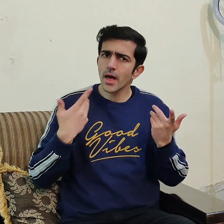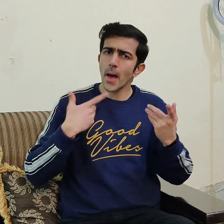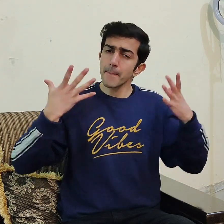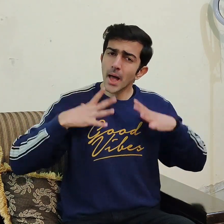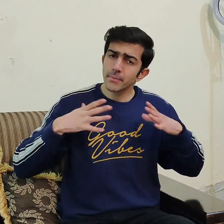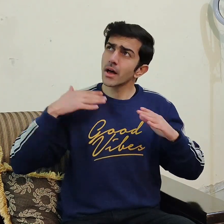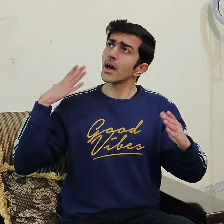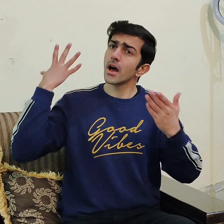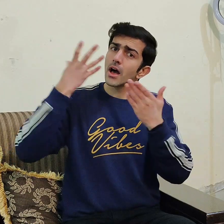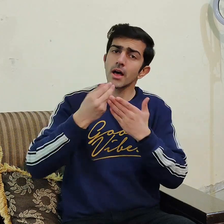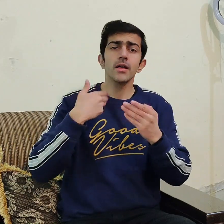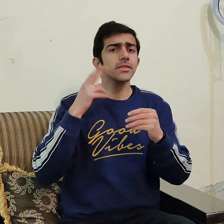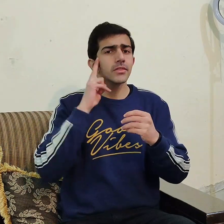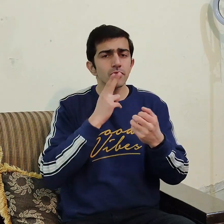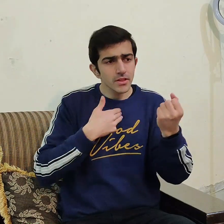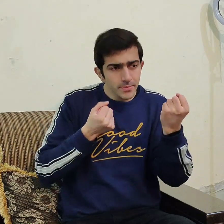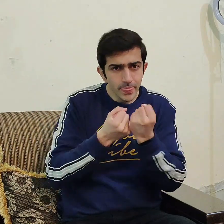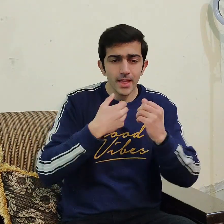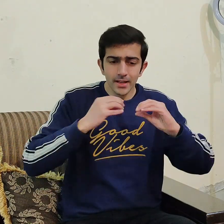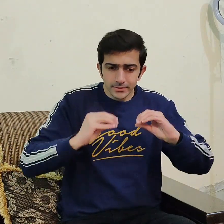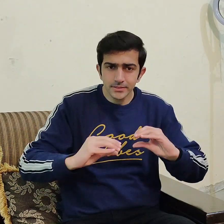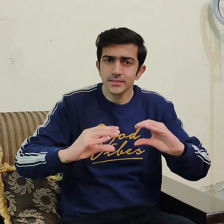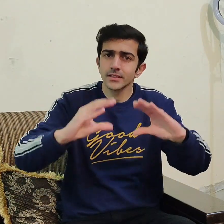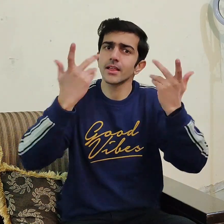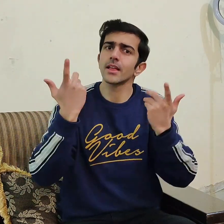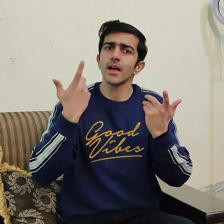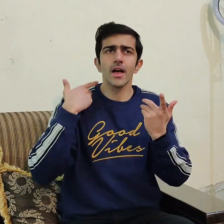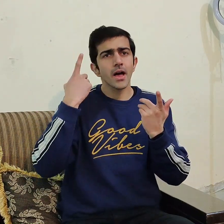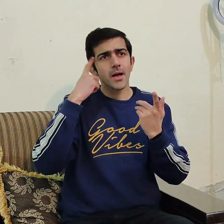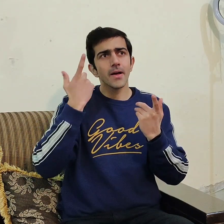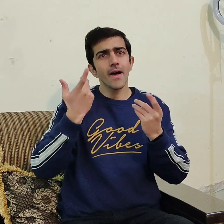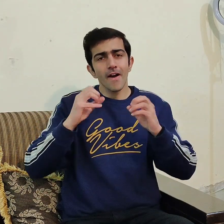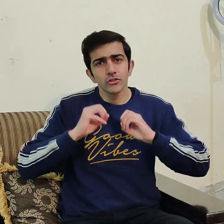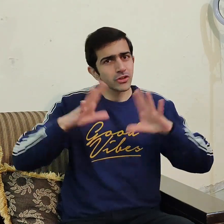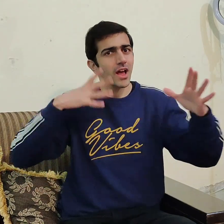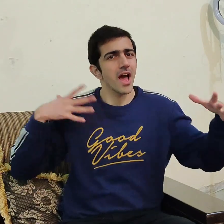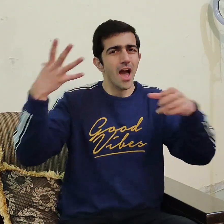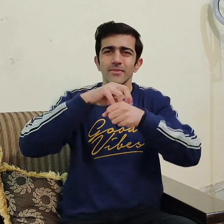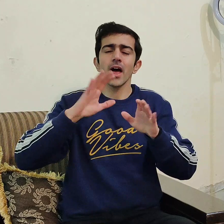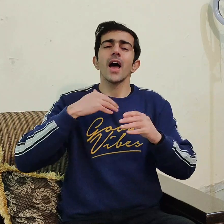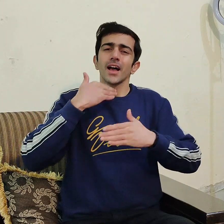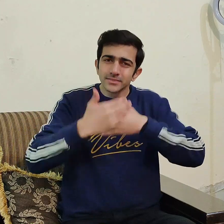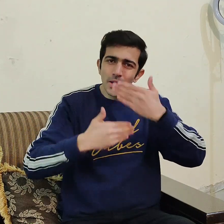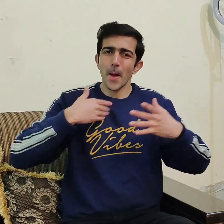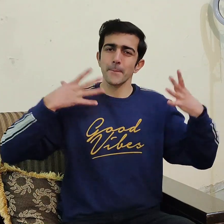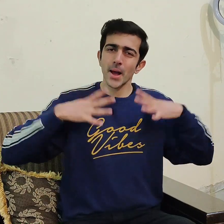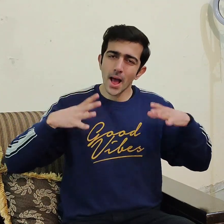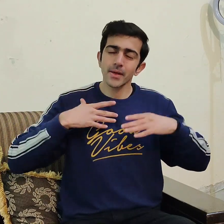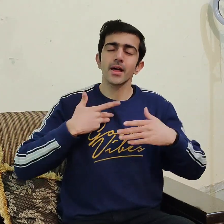फैलाई, मैंने तो कुछ नहीं किया। मैं तो इतनी मुश्किल से अपना यूट्यूब चैनल ग्रो कर रहा हूँ, बड़ी मुश्किल से सपोर्ट करने की कोशिश करता हूँ, तो